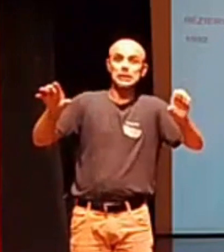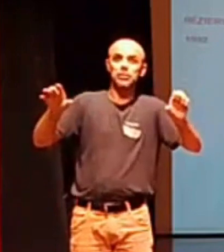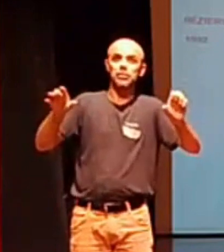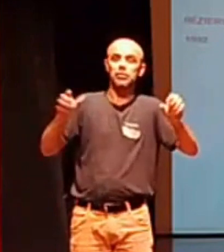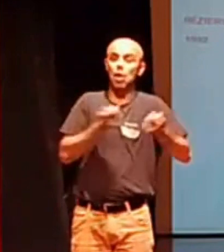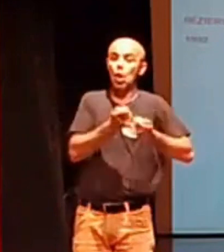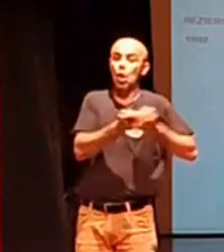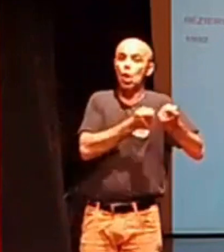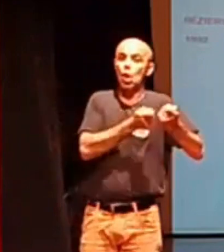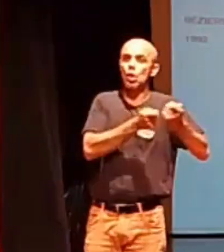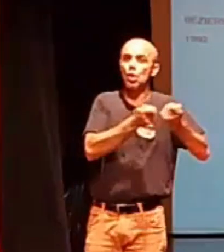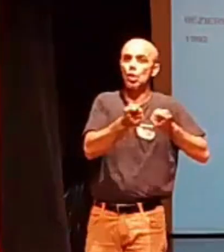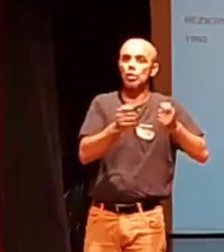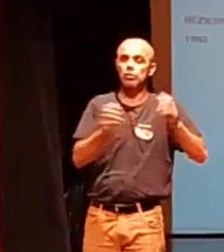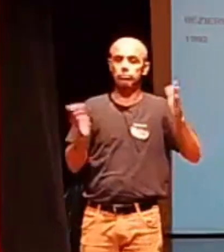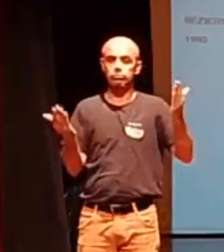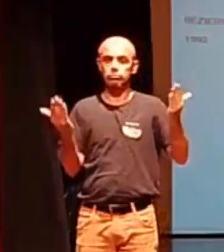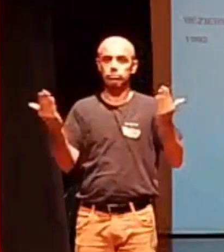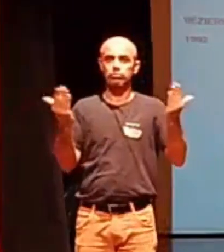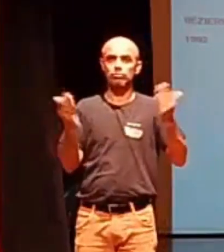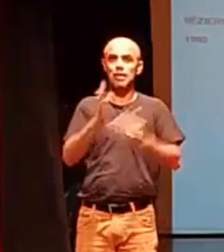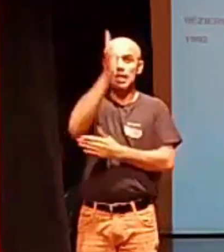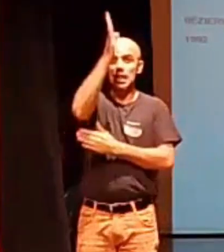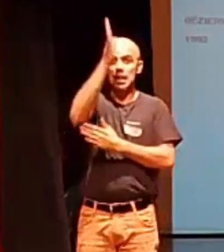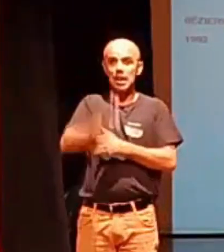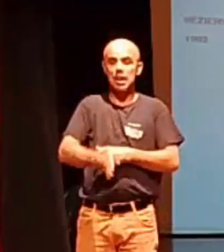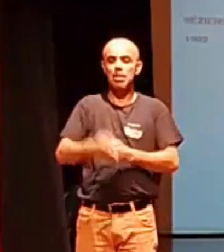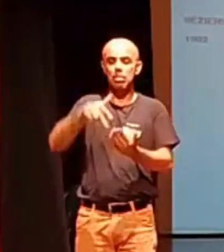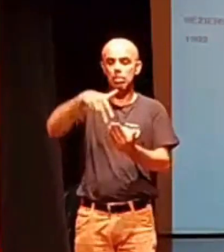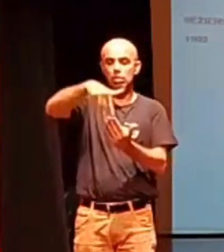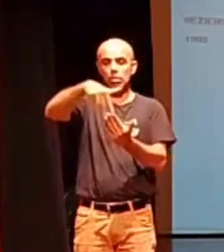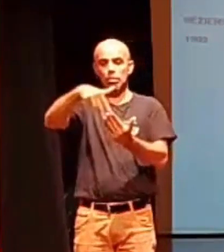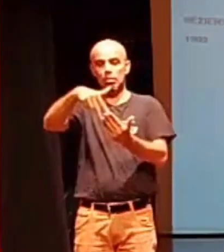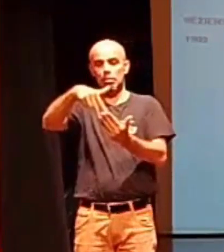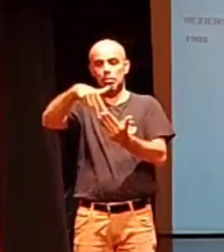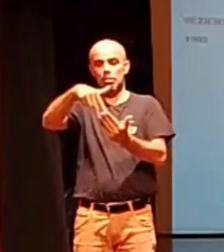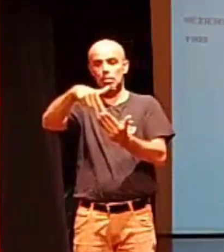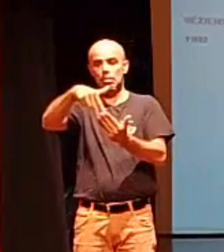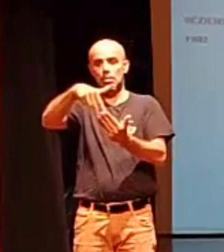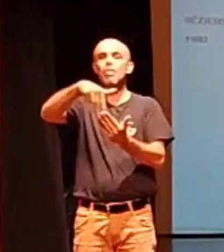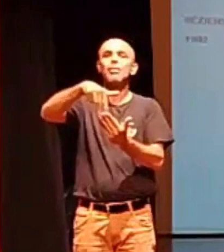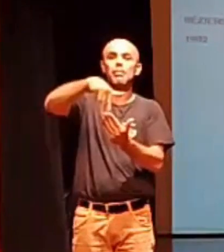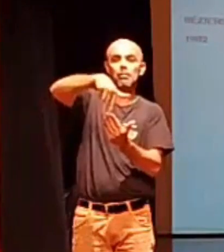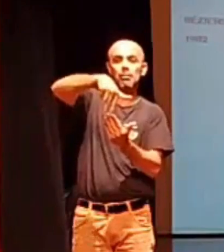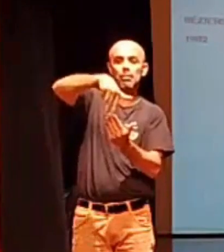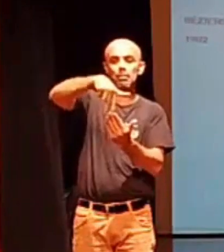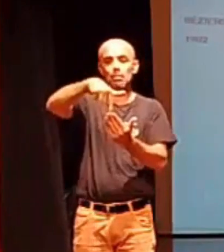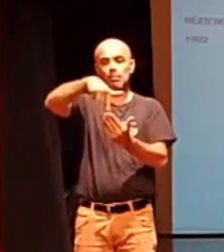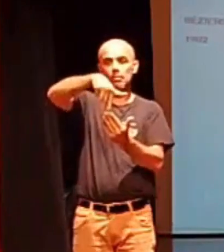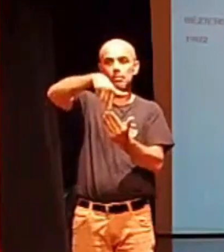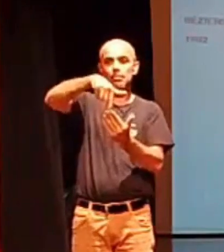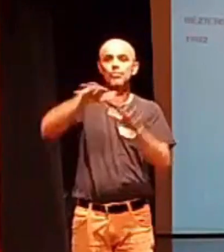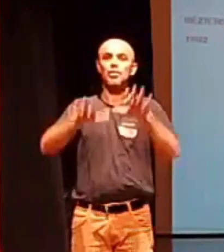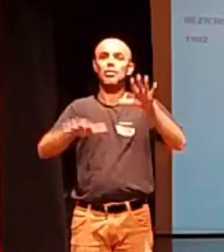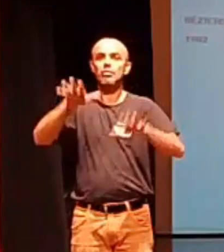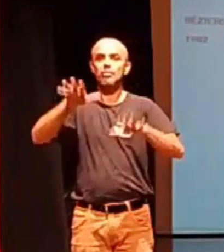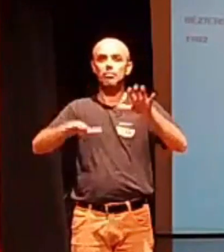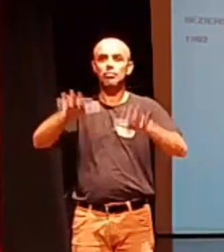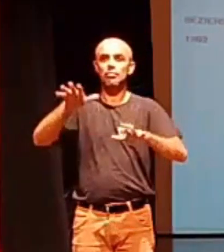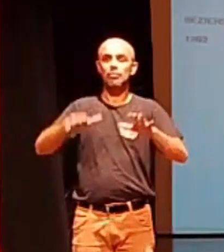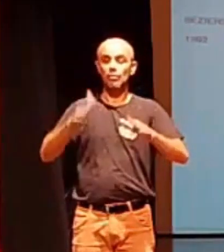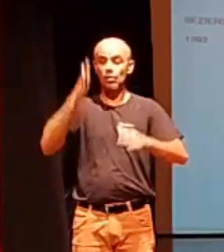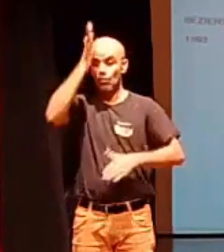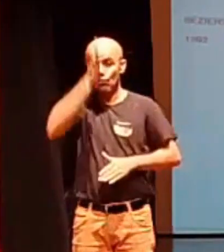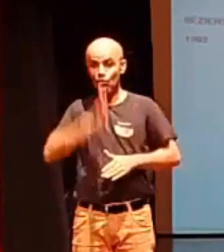a gente vai ter uma simetria, ninguém é totalmente retinho, a gente sempre vai ter, talvez, esse lado um pouco mais maleável. Então a gente